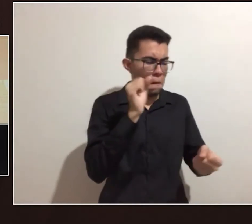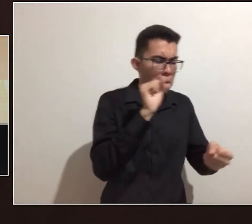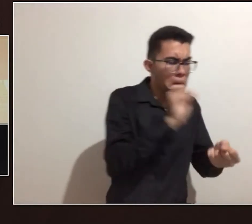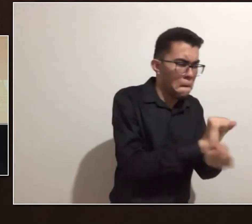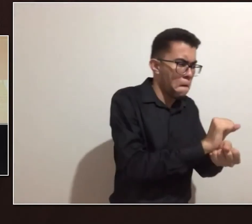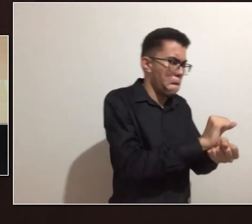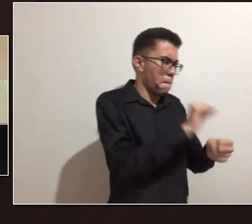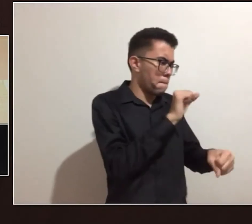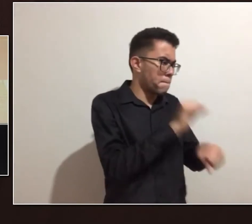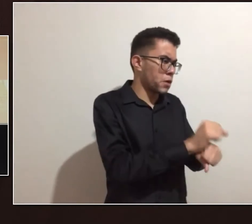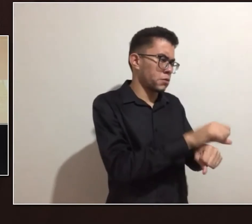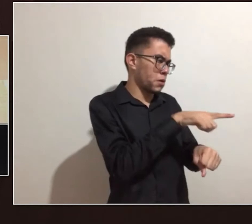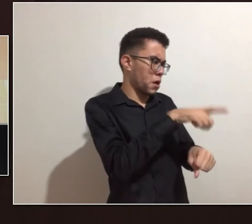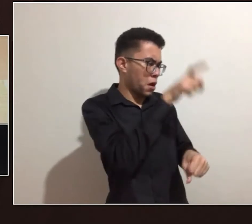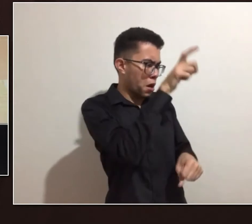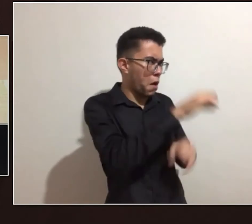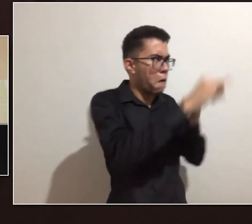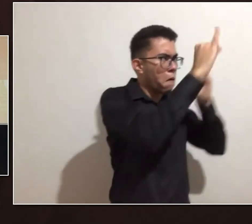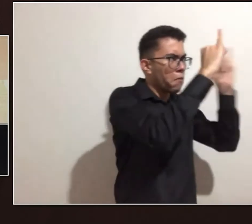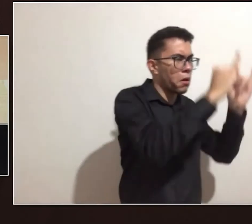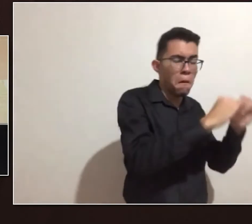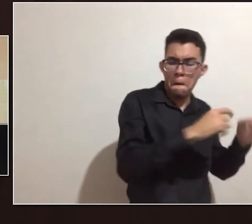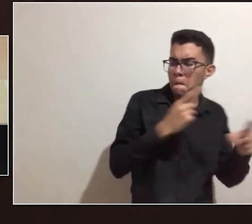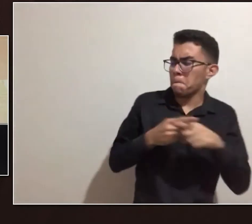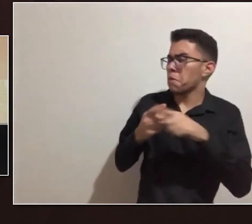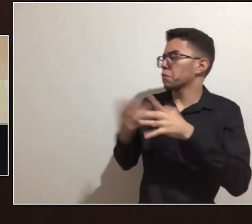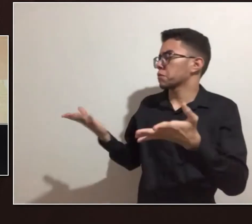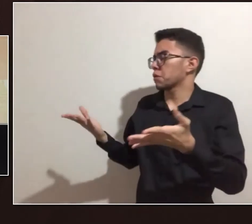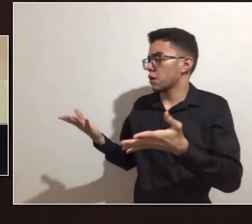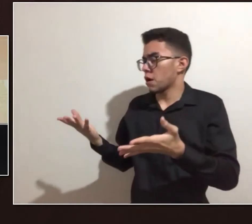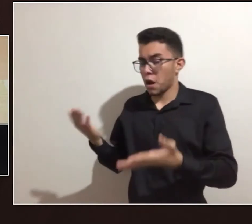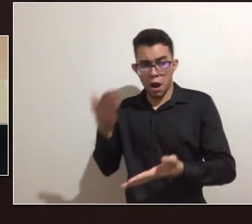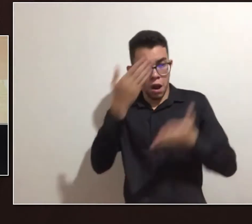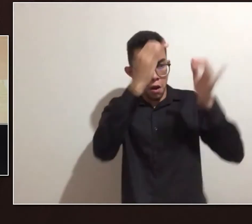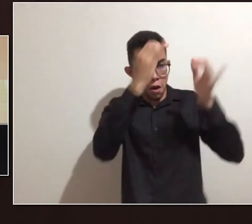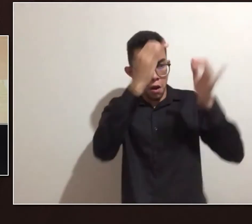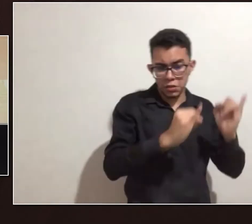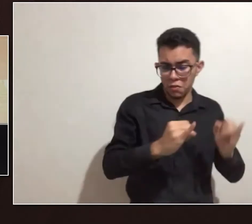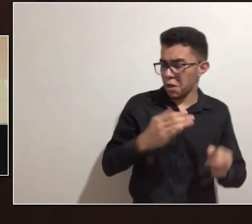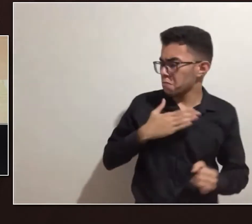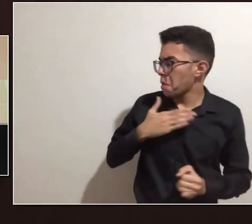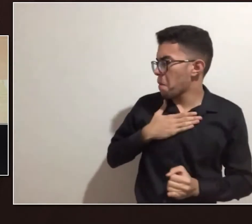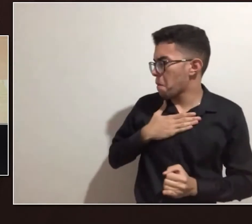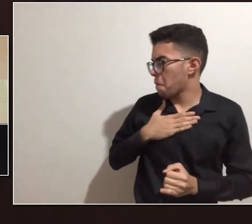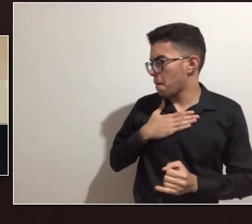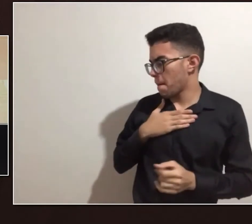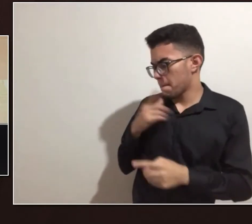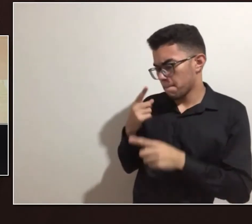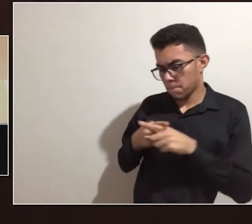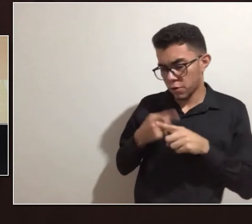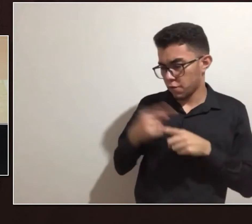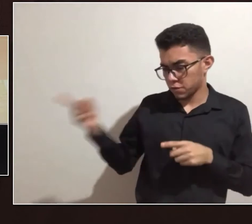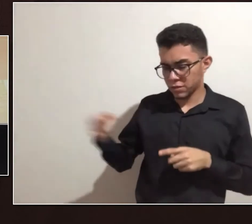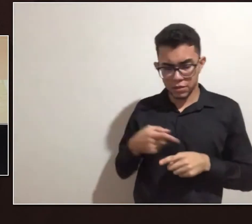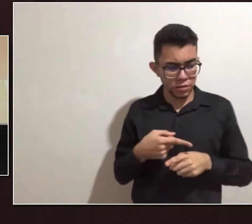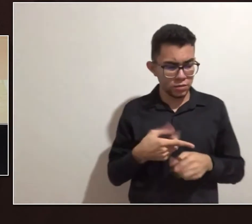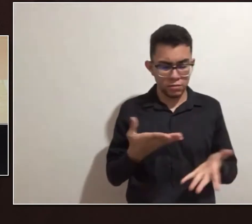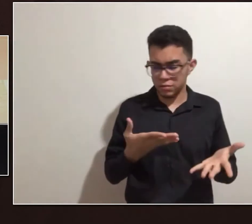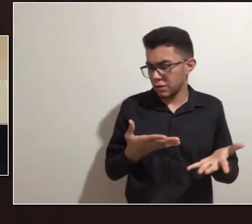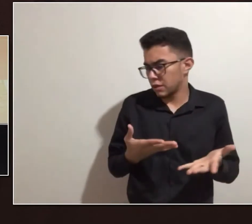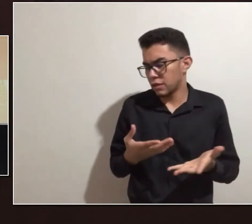deidades? Né? Por que vocês querem mudar? Na verdade, eles não quiseram mudar nada. É a vida de Deus que fez mudar, não é isso?